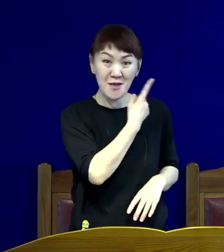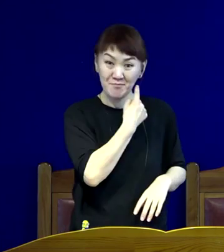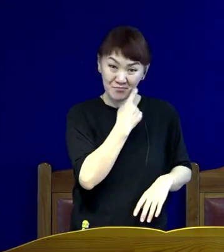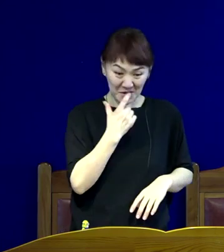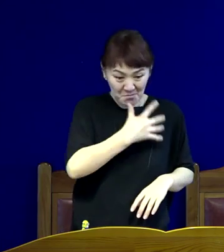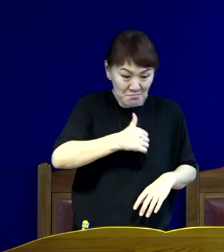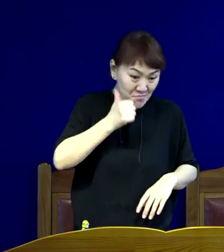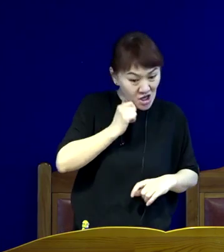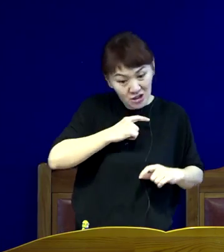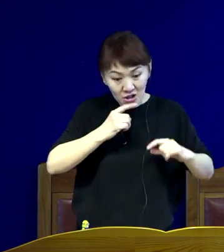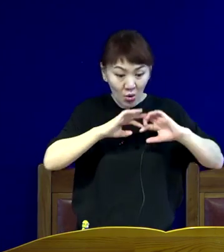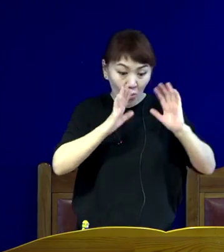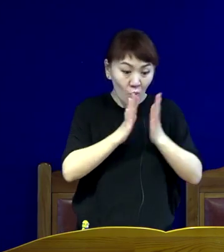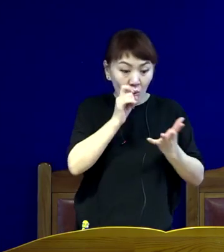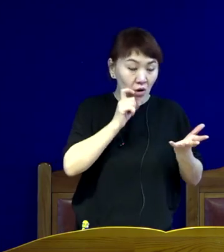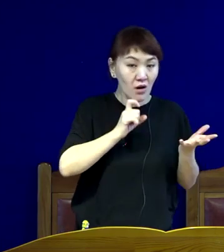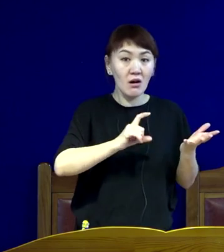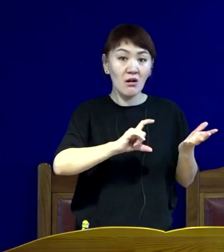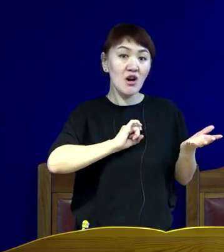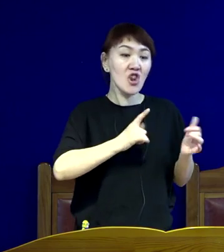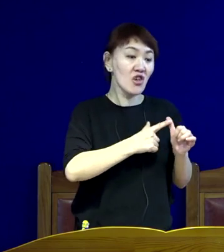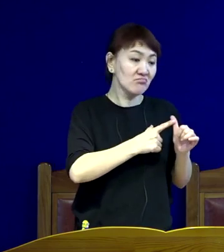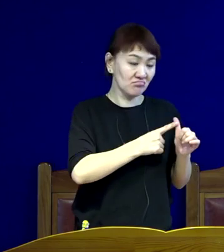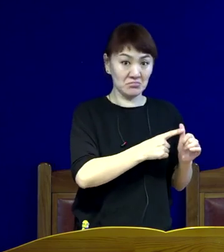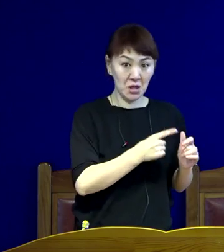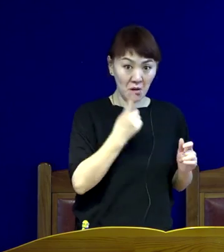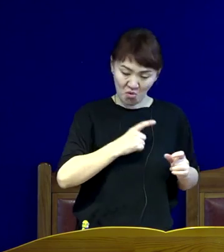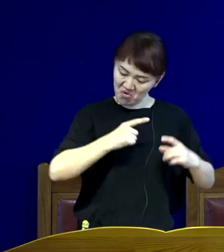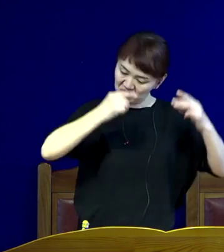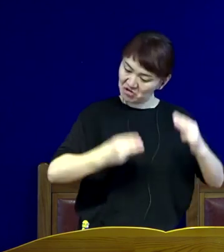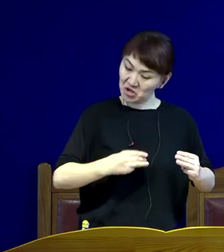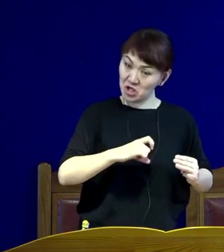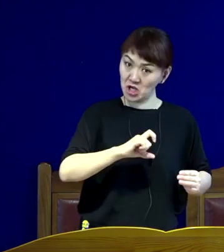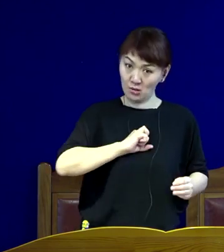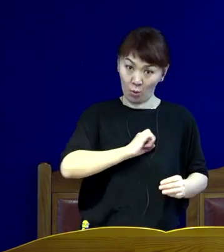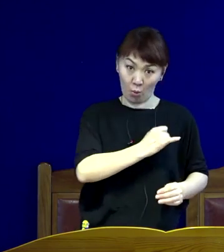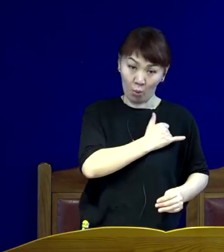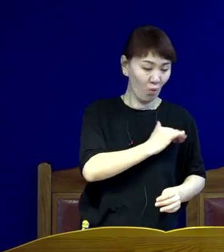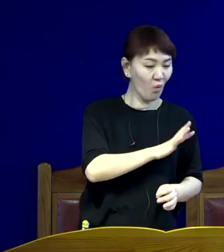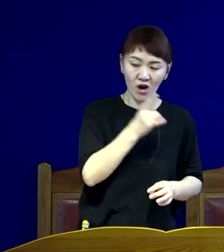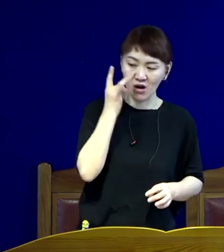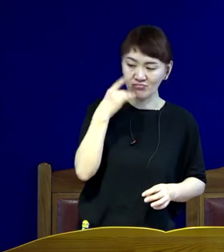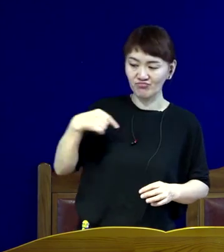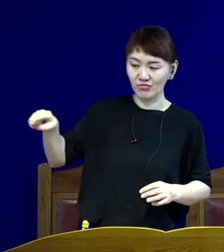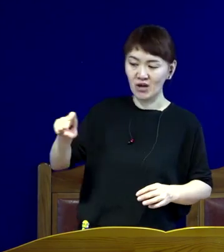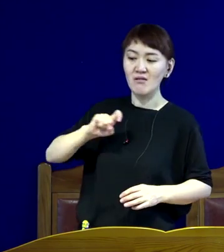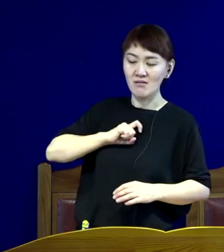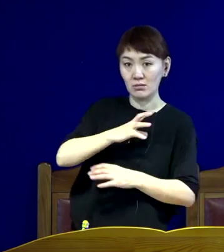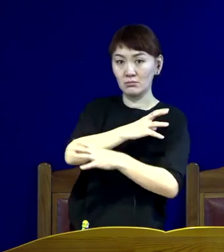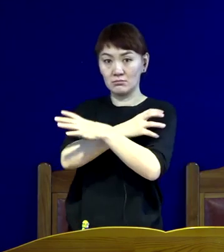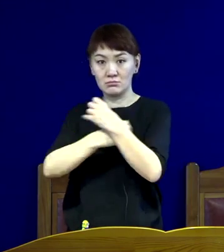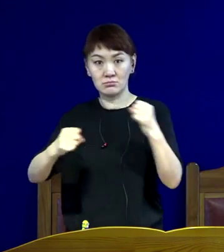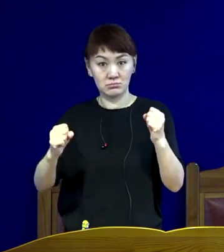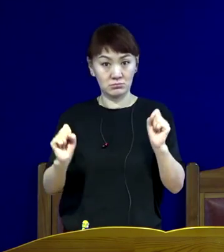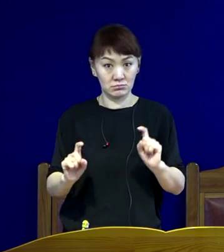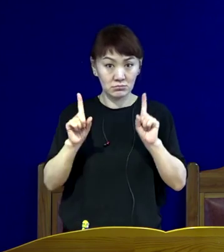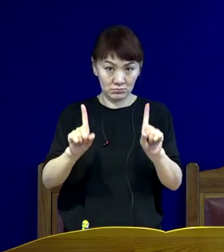өөрийнхөө биеийг өөрөө захирч удирдахгүй гэж хэлсэн байна. Ийм л байж ч энэ бол гэр бүл. Тэгэхээр амар хялбар